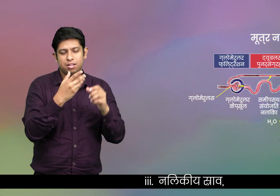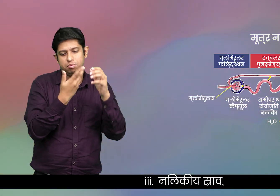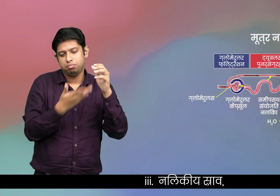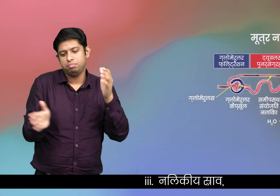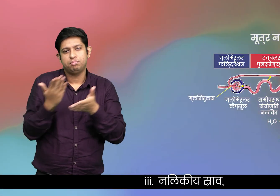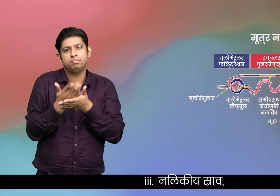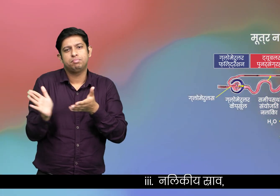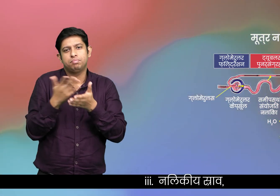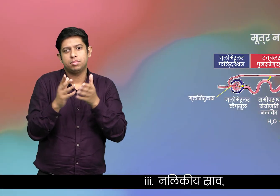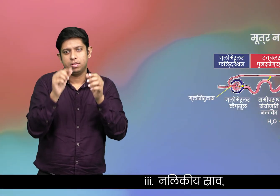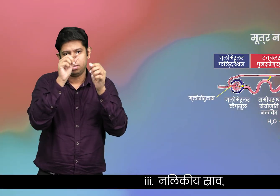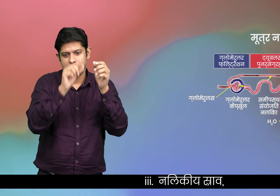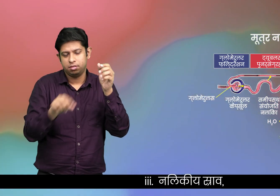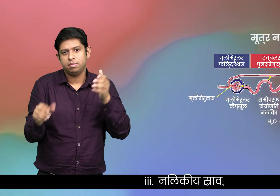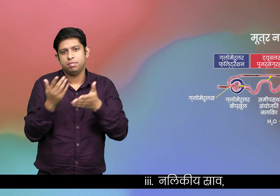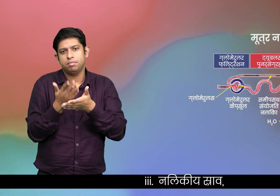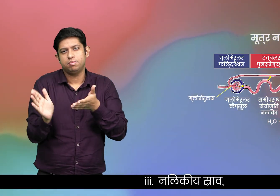नलीयकीय स्त्रव,